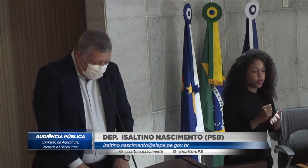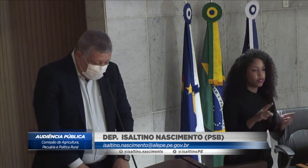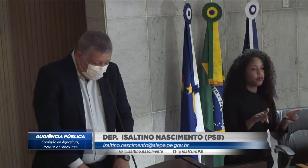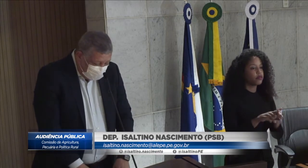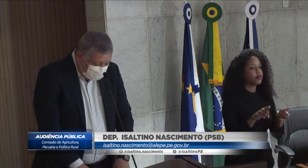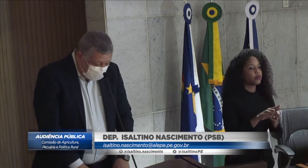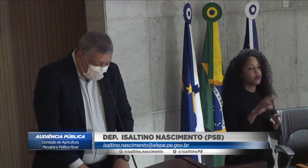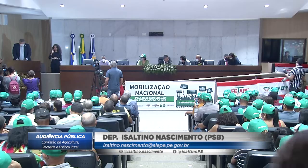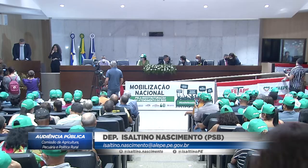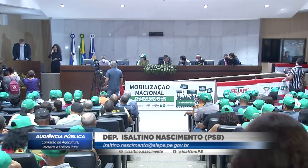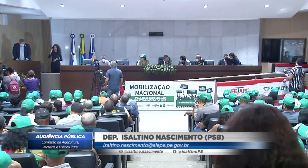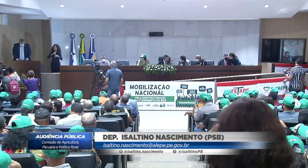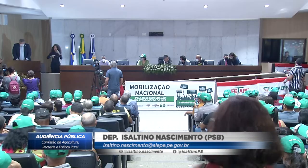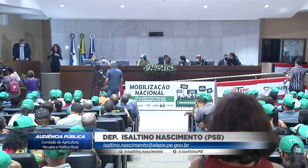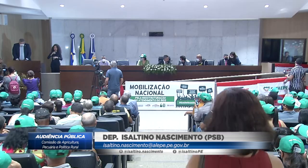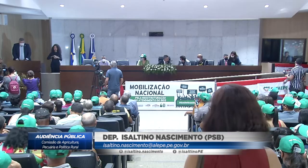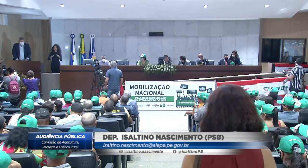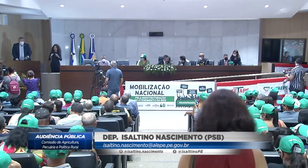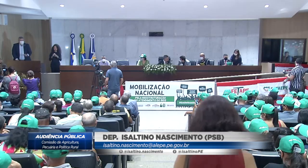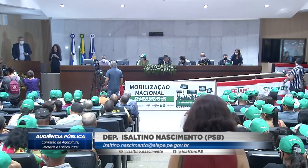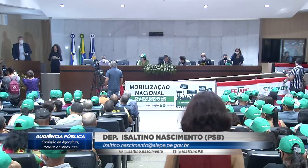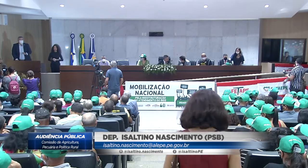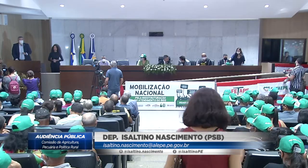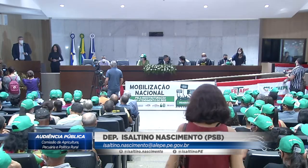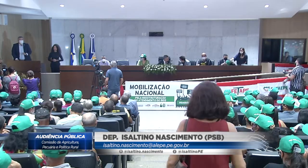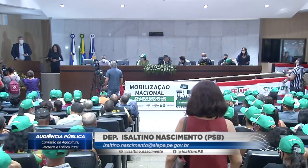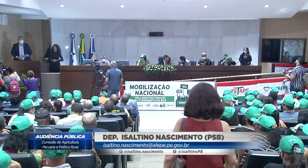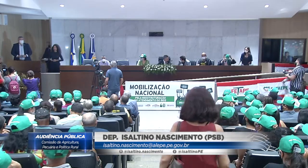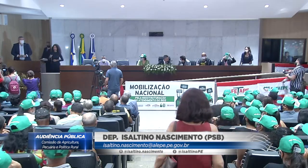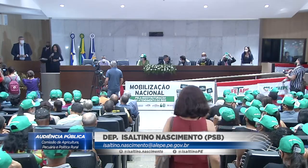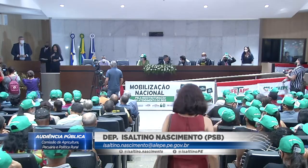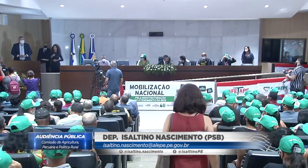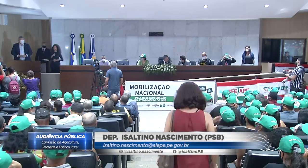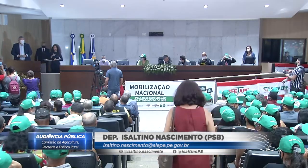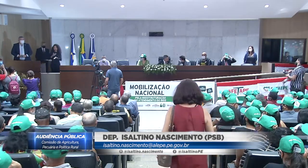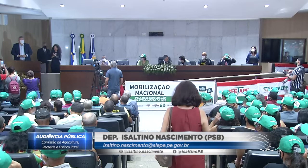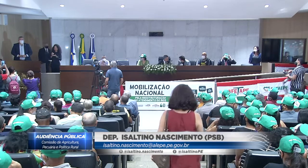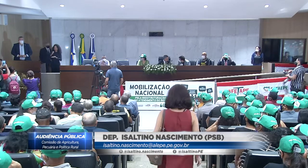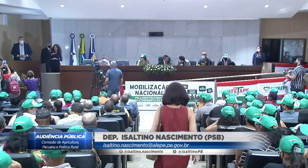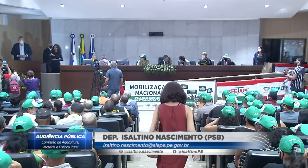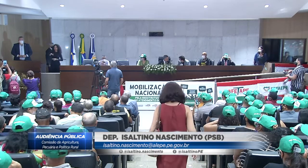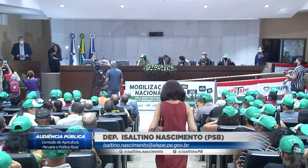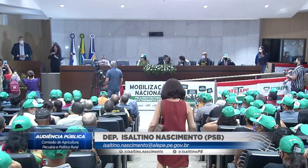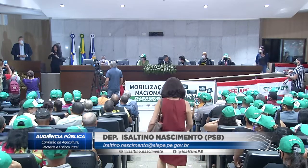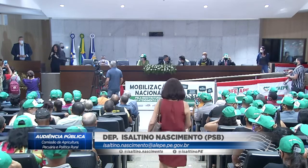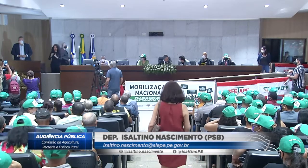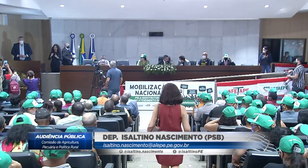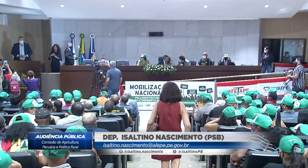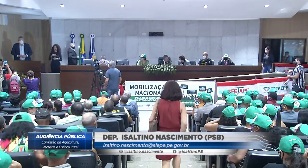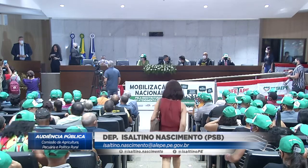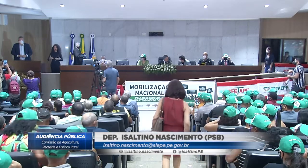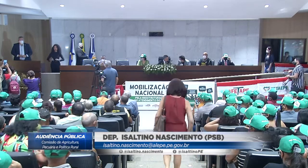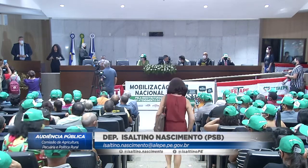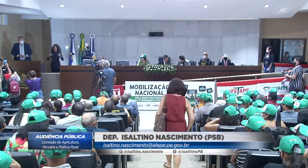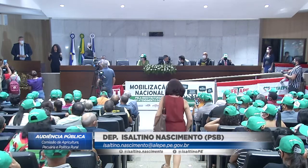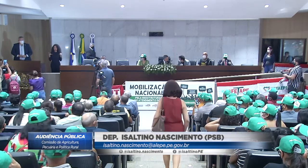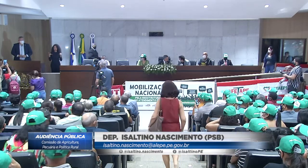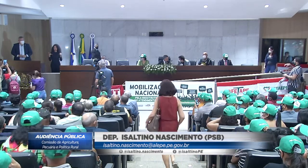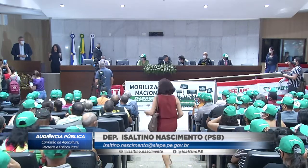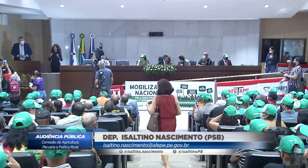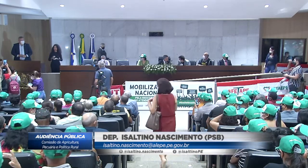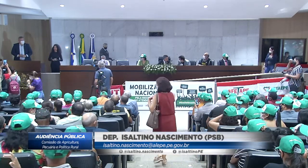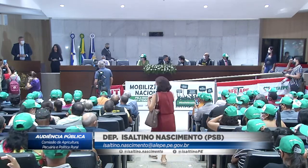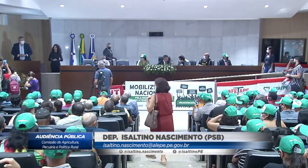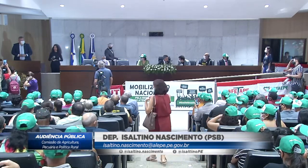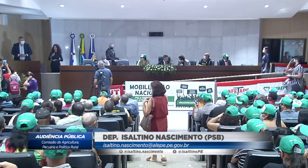e participantes da nossa categoria. Eu sou oriundo da Previdência Social, com muito orgulho, e nós sabemos,